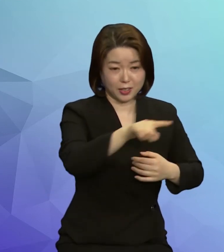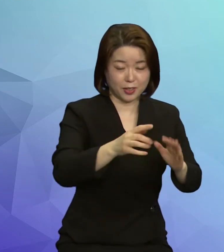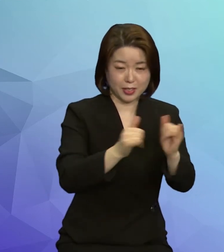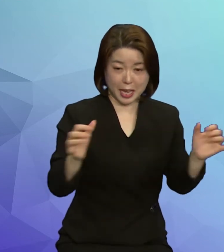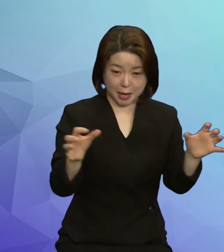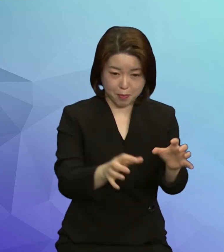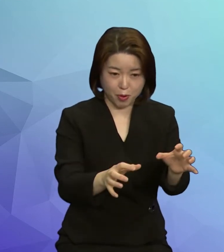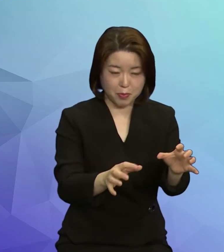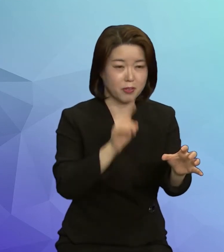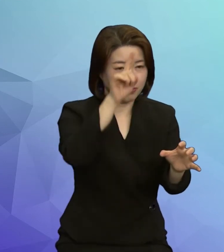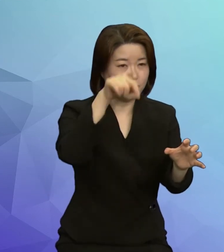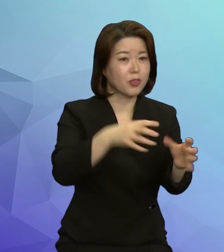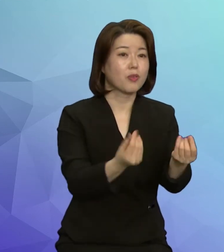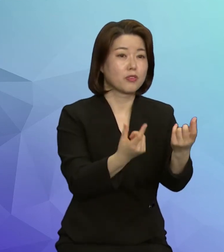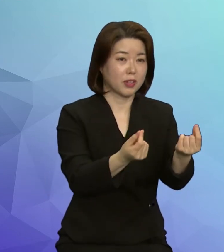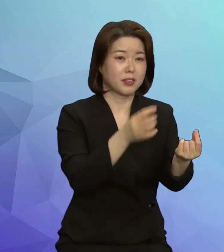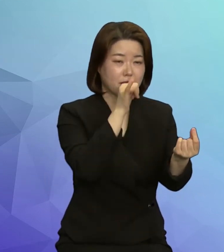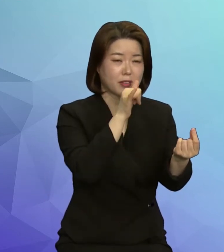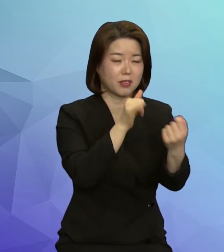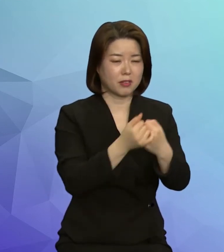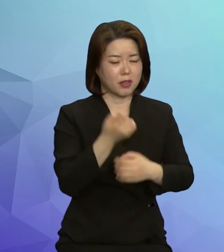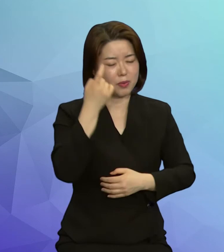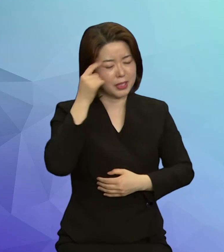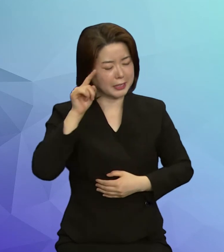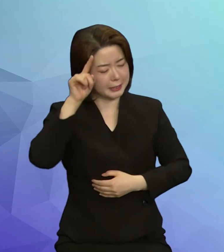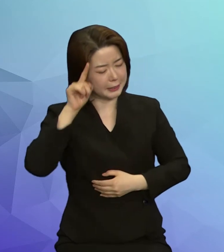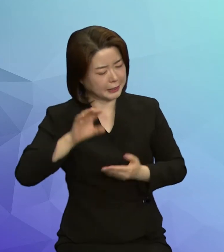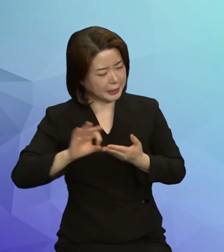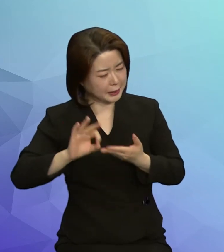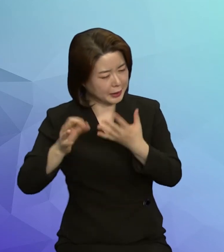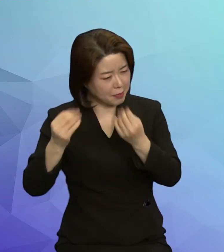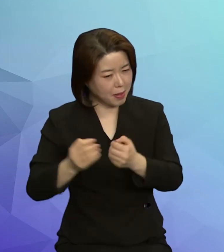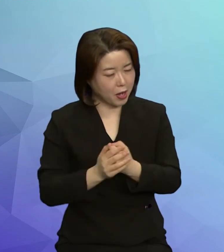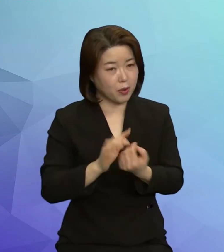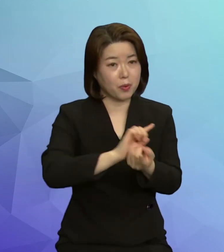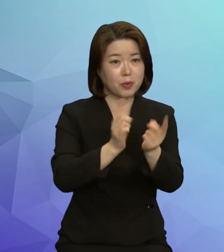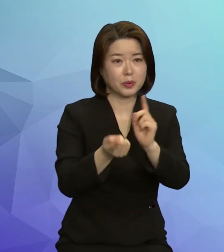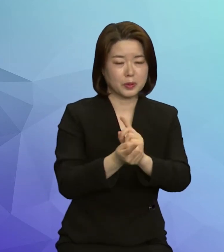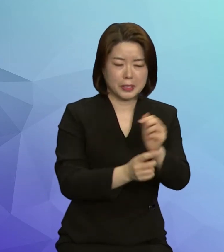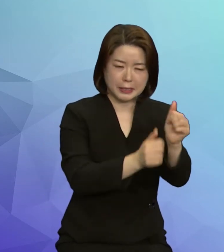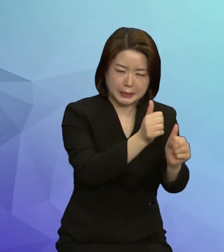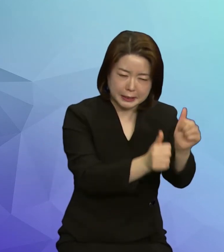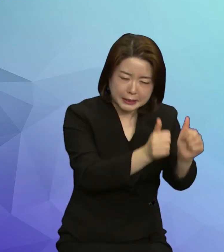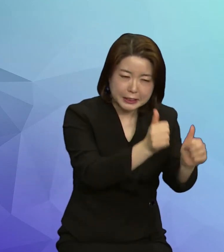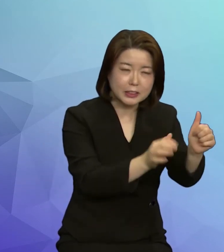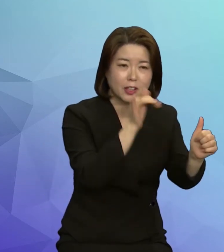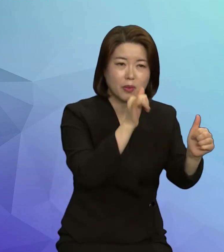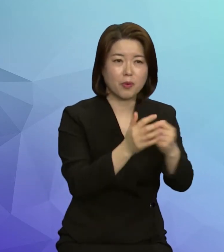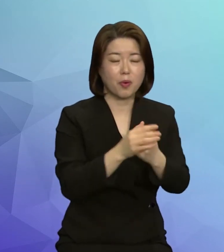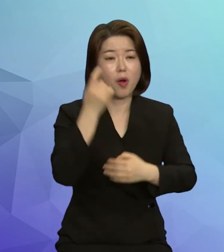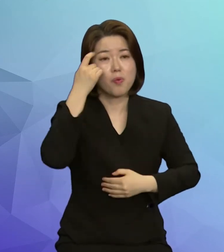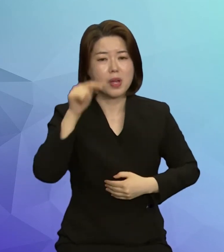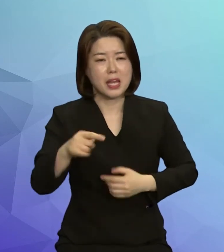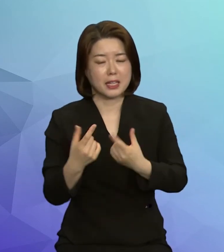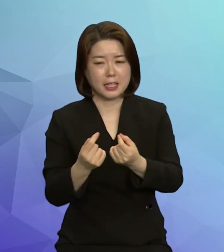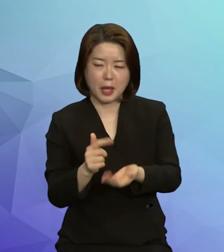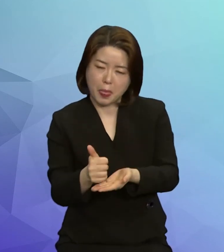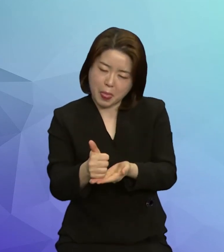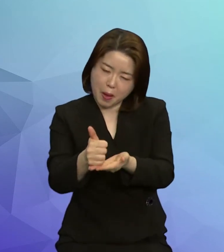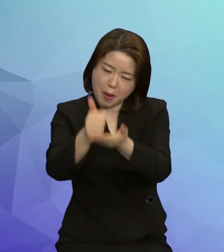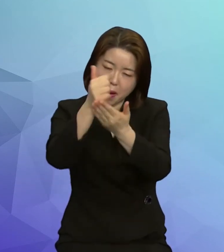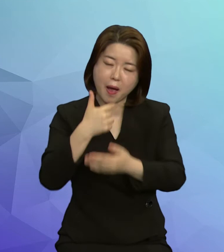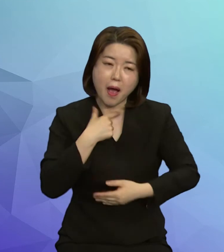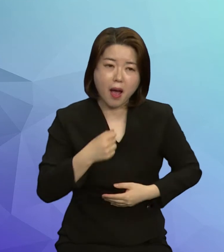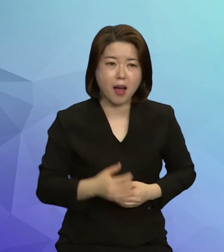교회가 되면. 그런데 왜 그렇게 신경 쓰는 게 많고, 왜 그렇게 서로 경쟁하고, 왜 그렇게